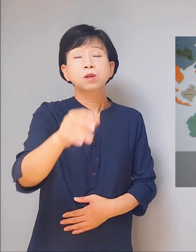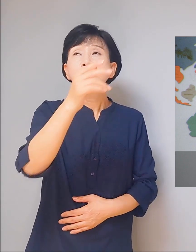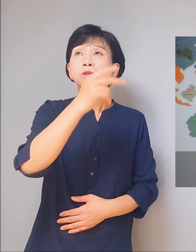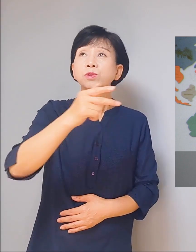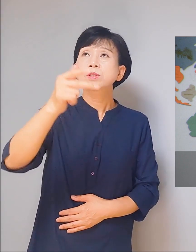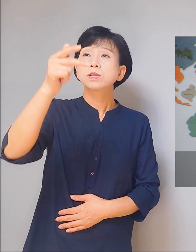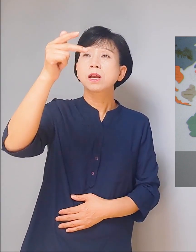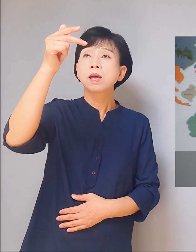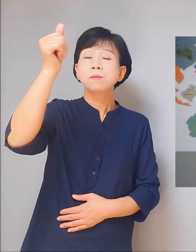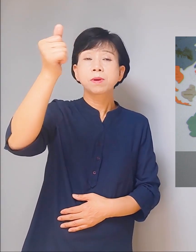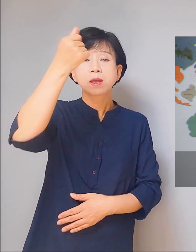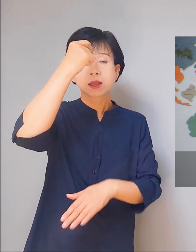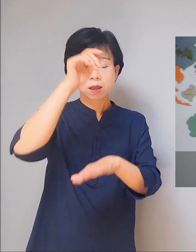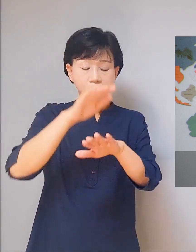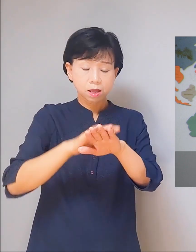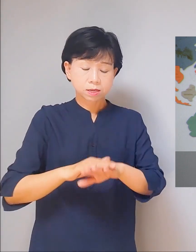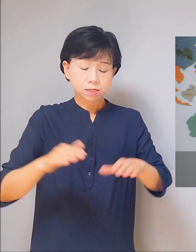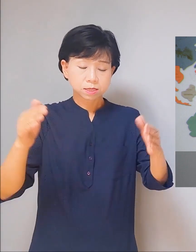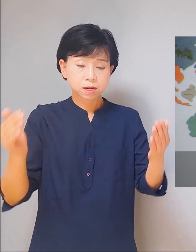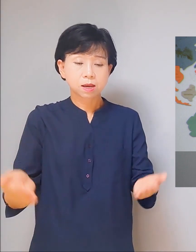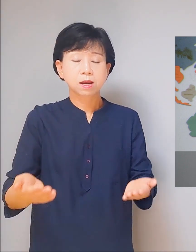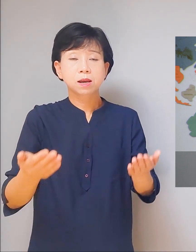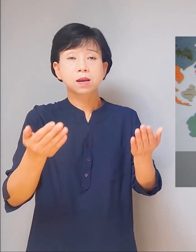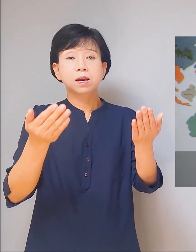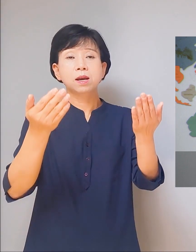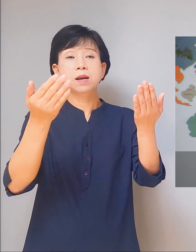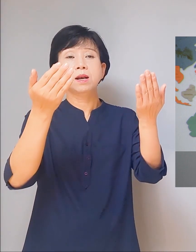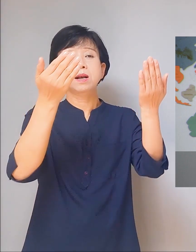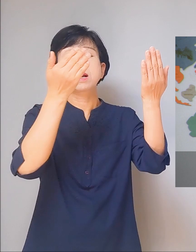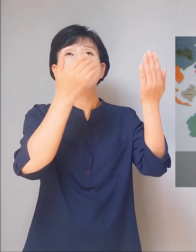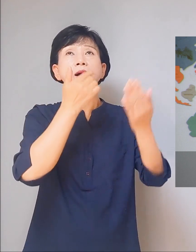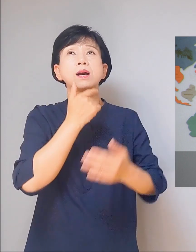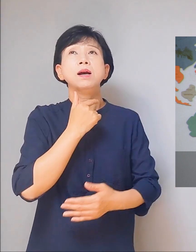그곳에서 주를 예배하리라.